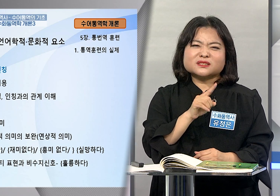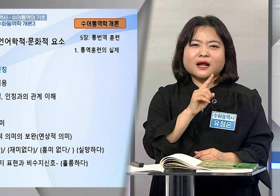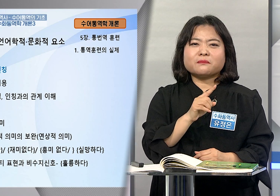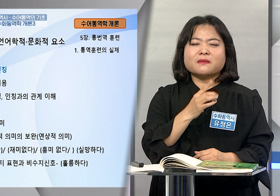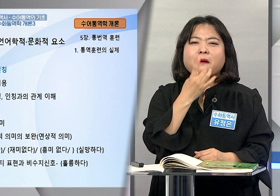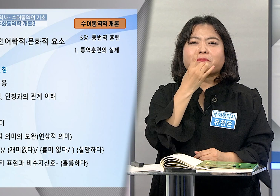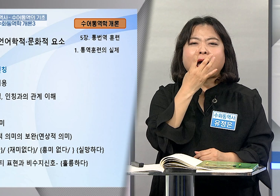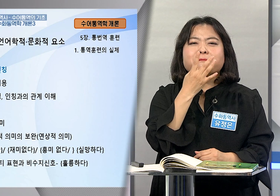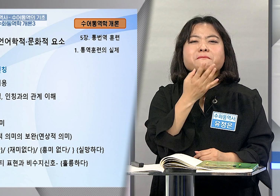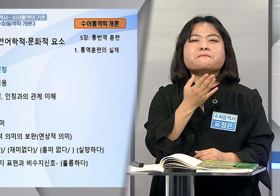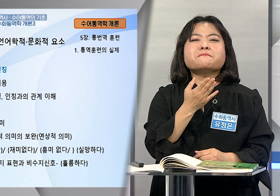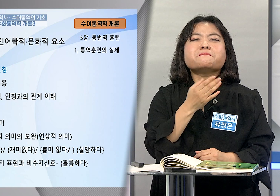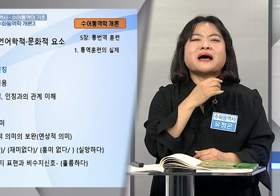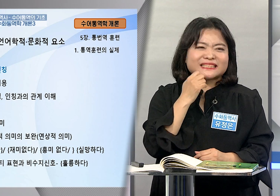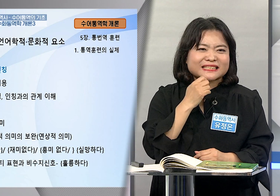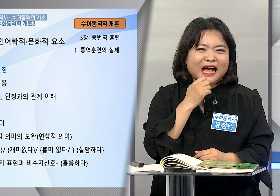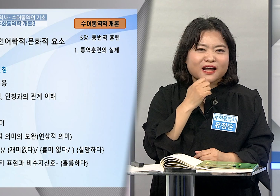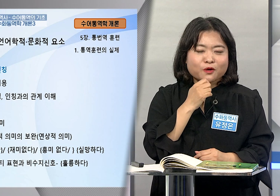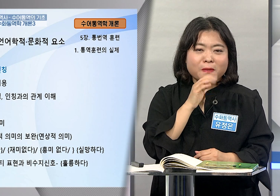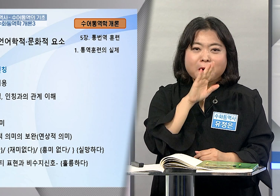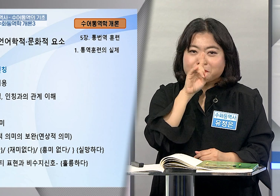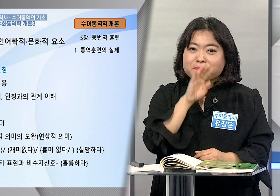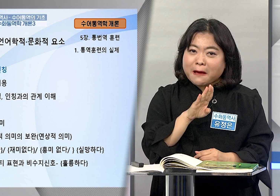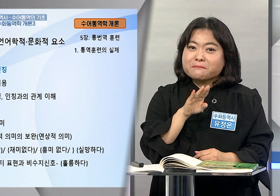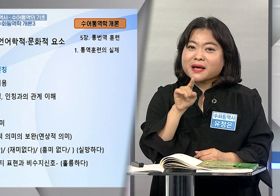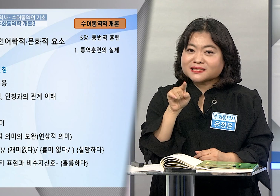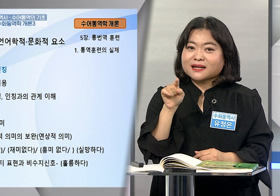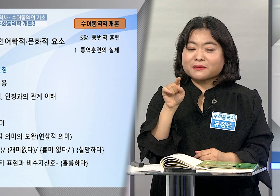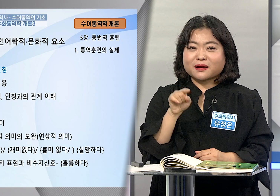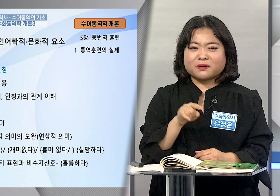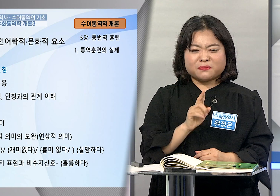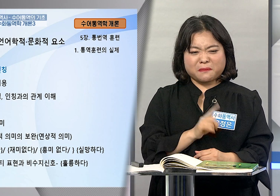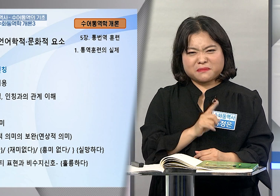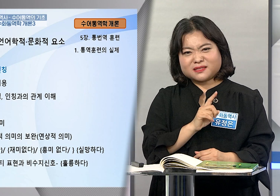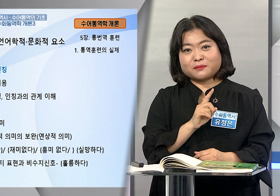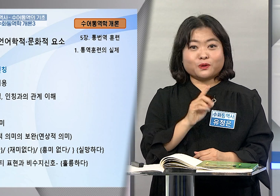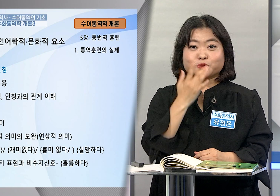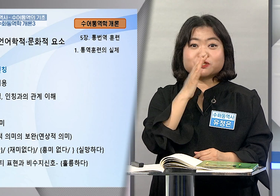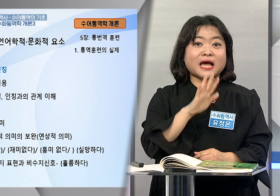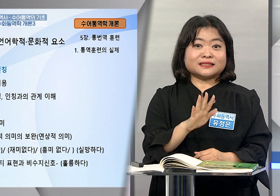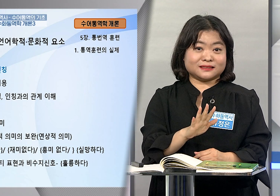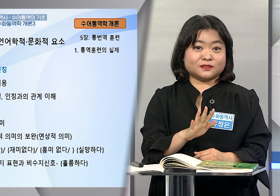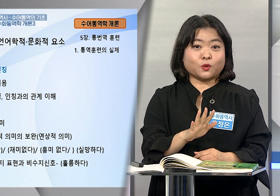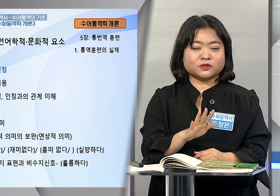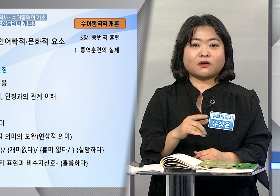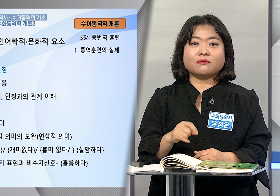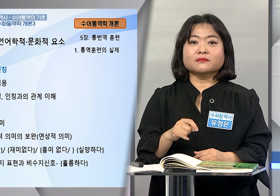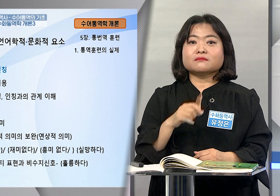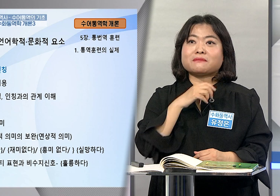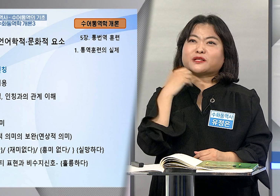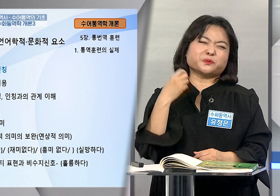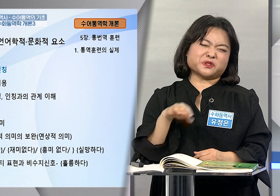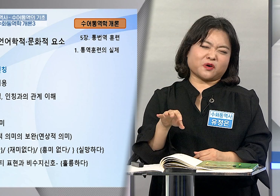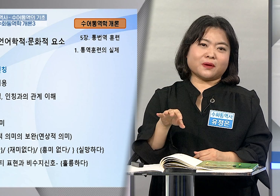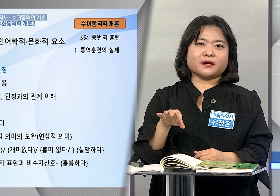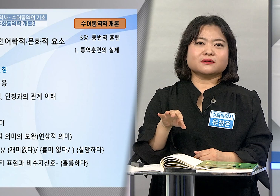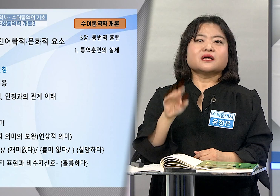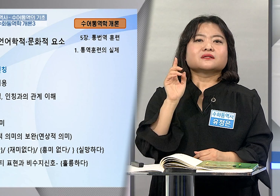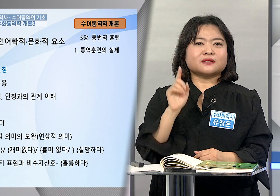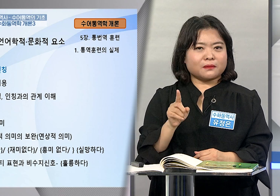사람 밥맛이야라고 밥맛이야 말하면 밥맛이야 별로 좋지 않은 용어처럼 맛없어 하면 그 사람 별로